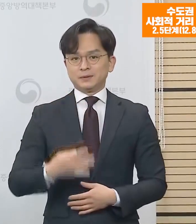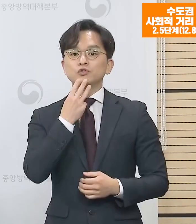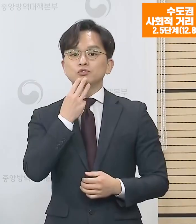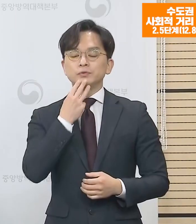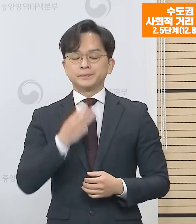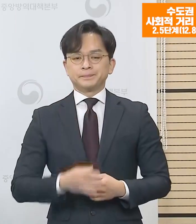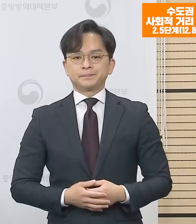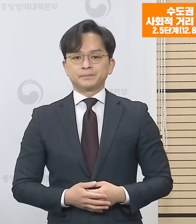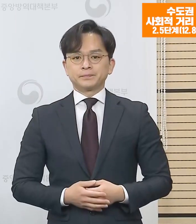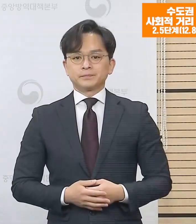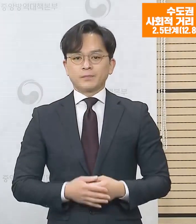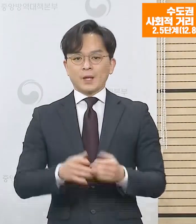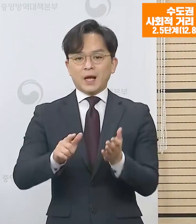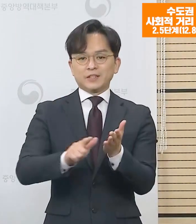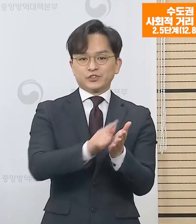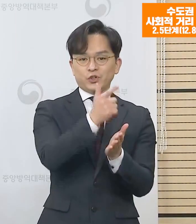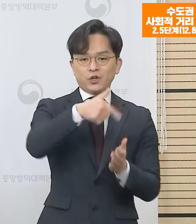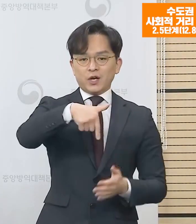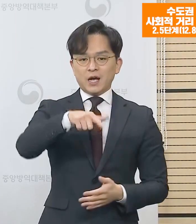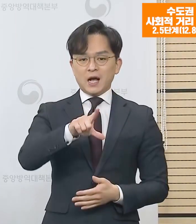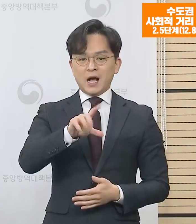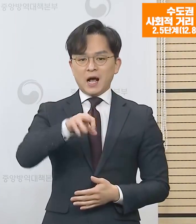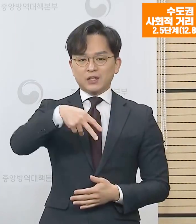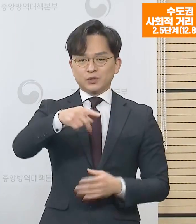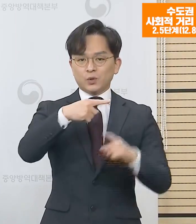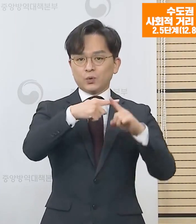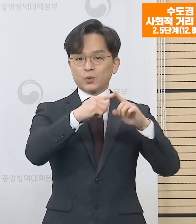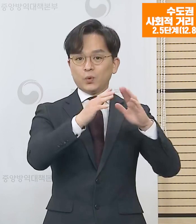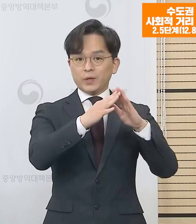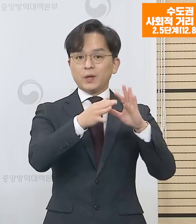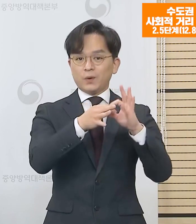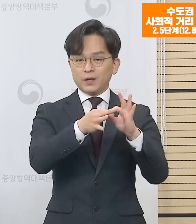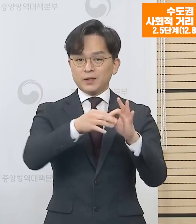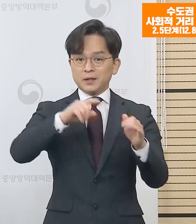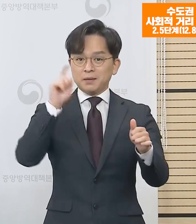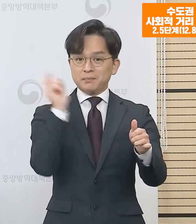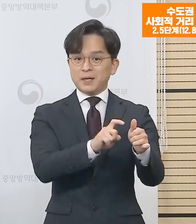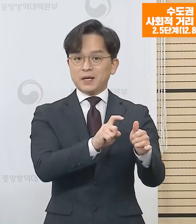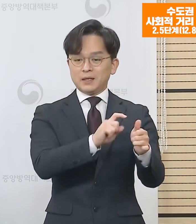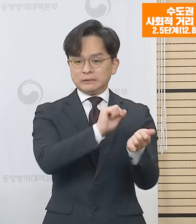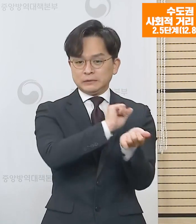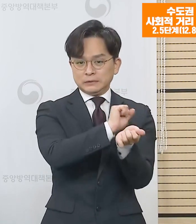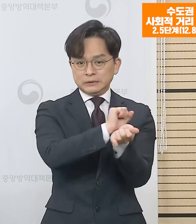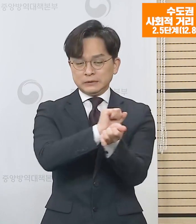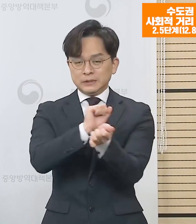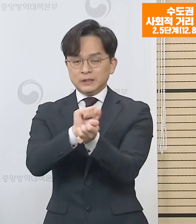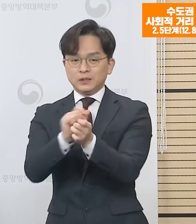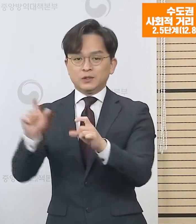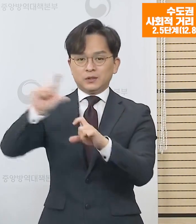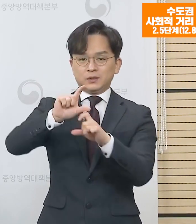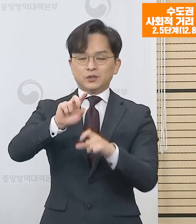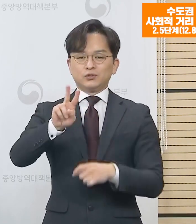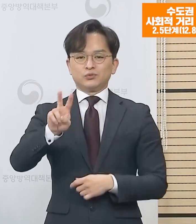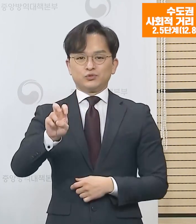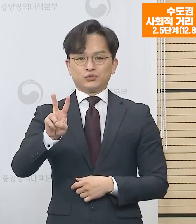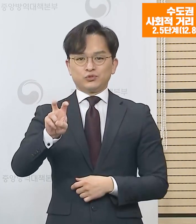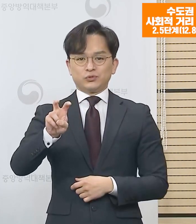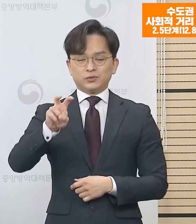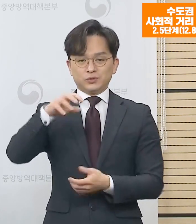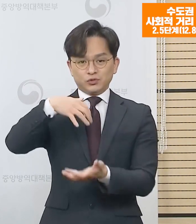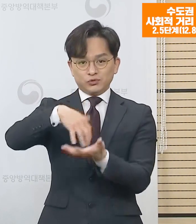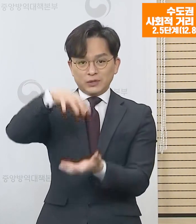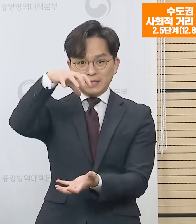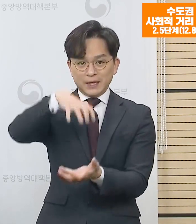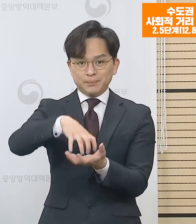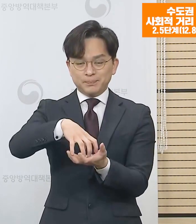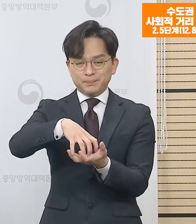43,484명입니다. 서울은 강서구에 있는 종교시설과 관련하여 접촉자 조사 중에 22명이 추가로 확진되어